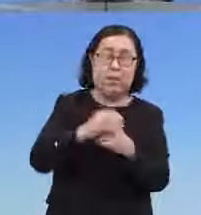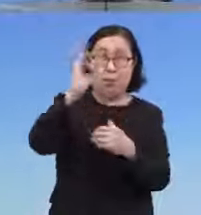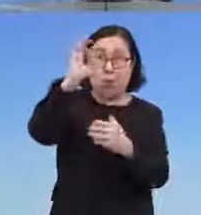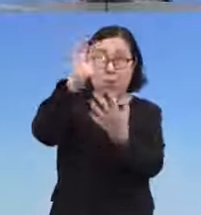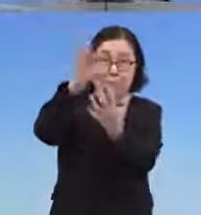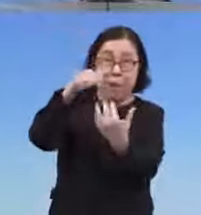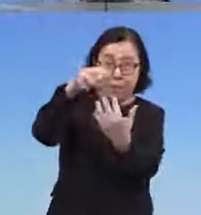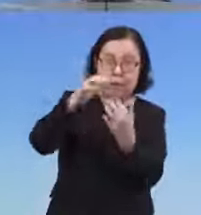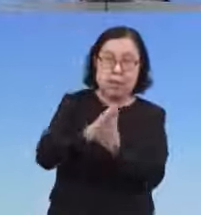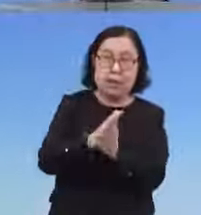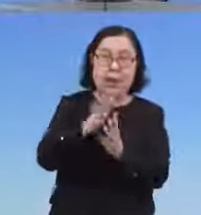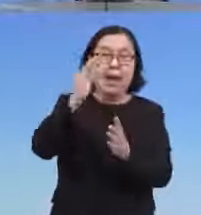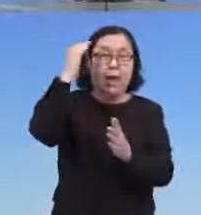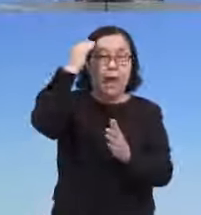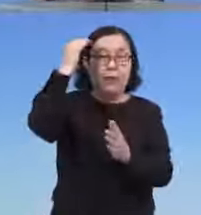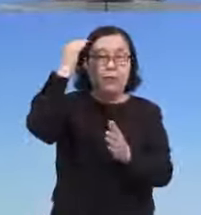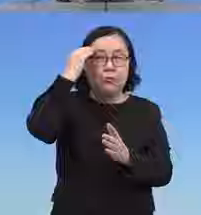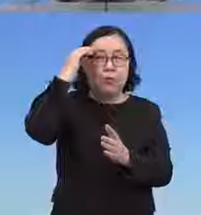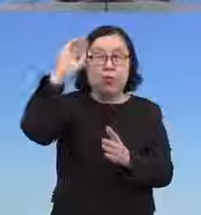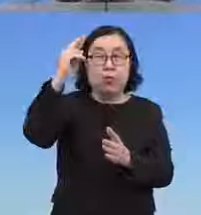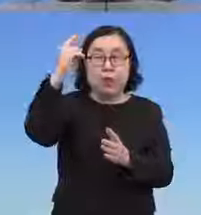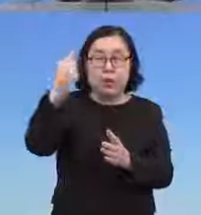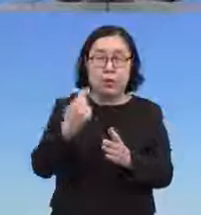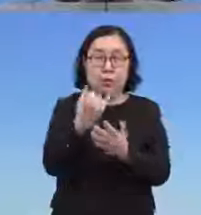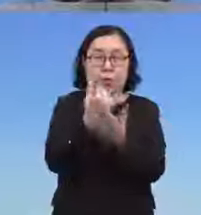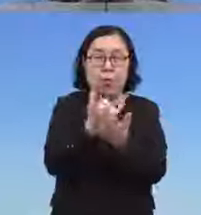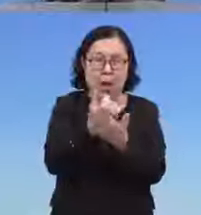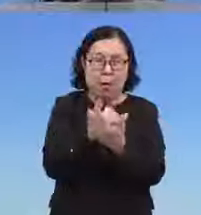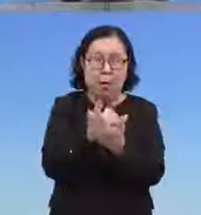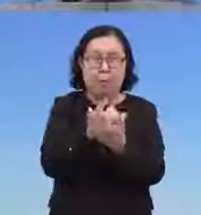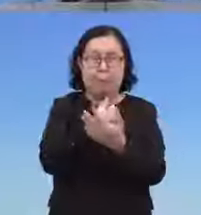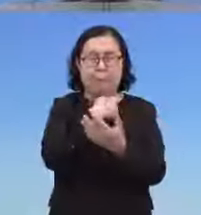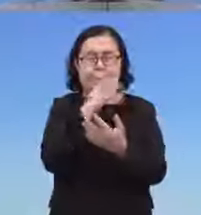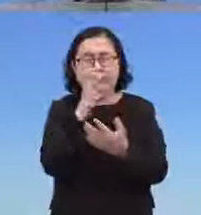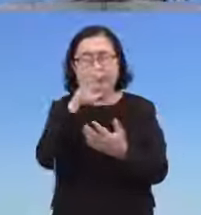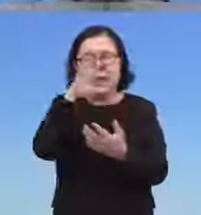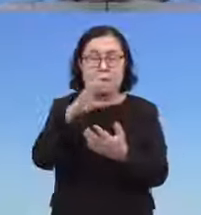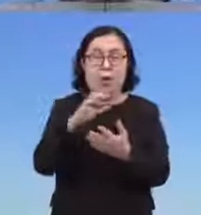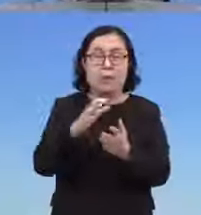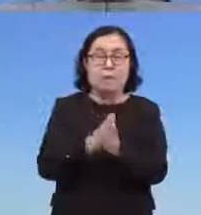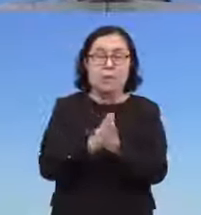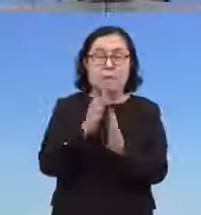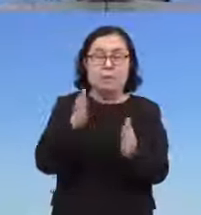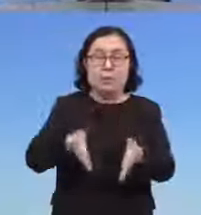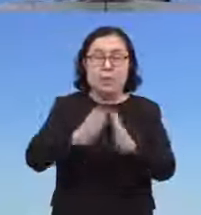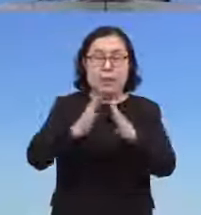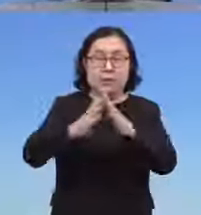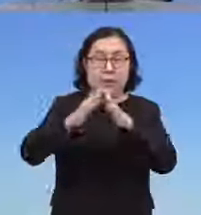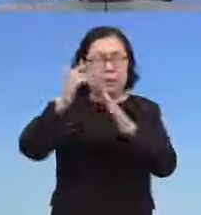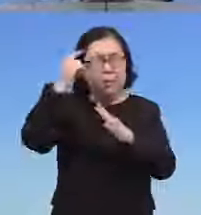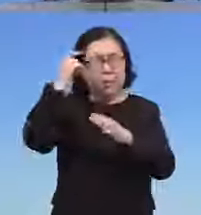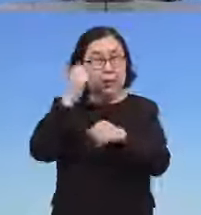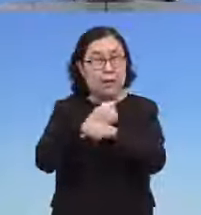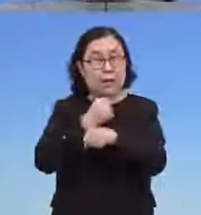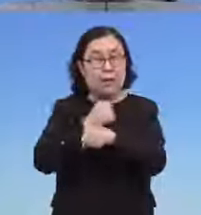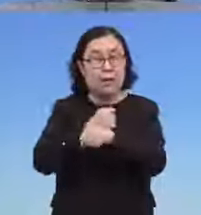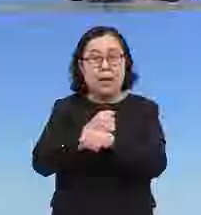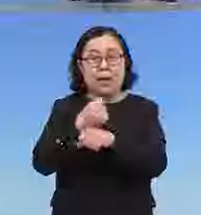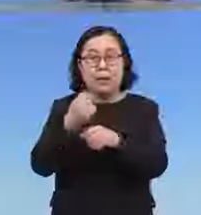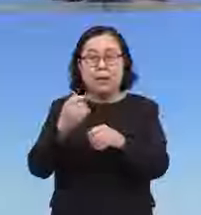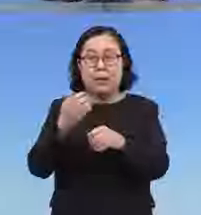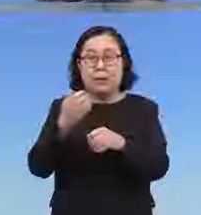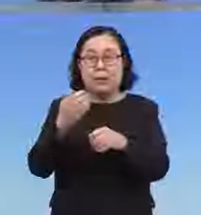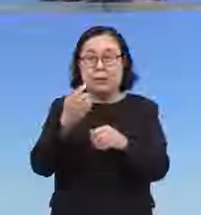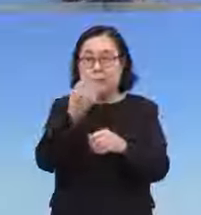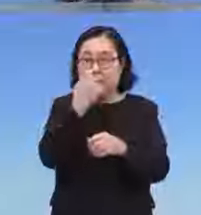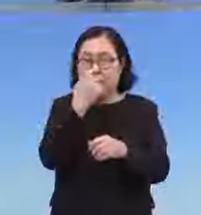벌어가지고 40살 때 한국으로 와서 고아원 차리고 양로원 차려야 되니까, 그래서 이제 밑바닥부터 시작해가지고 다 경험을 하고 매니저 역할도 다